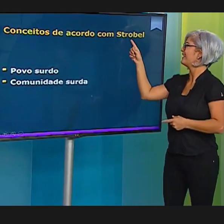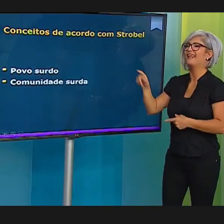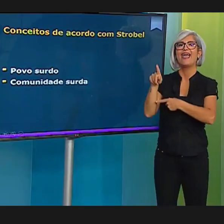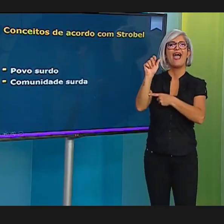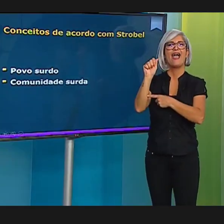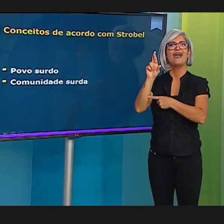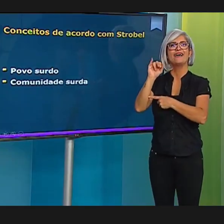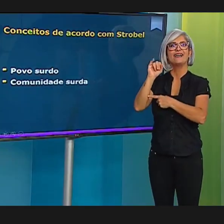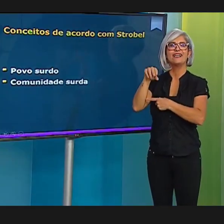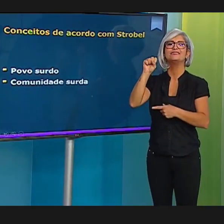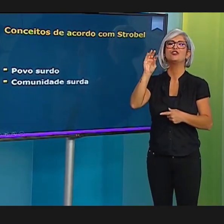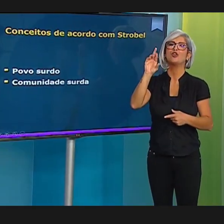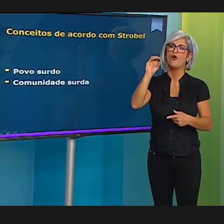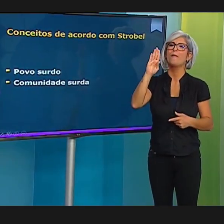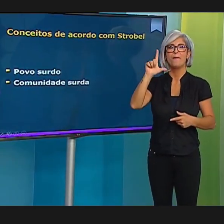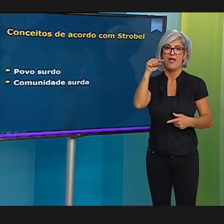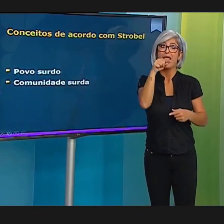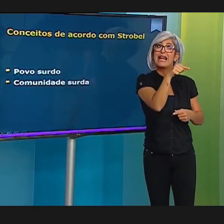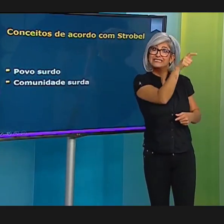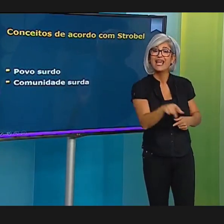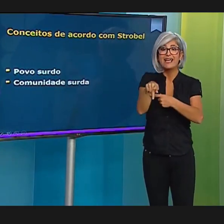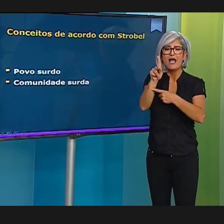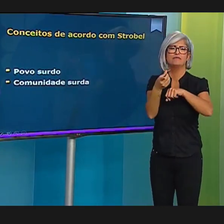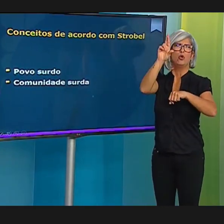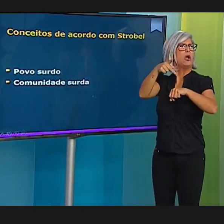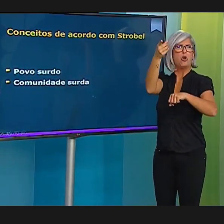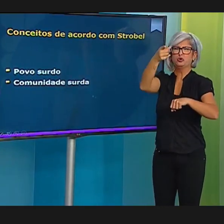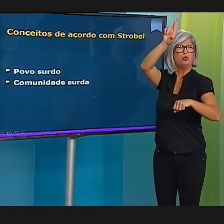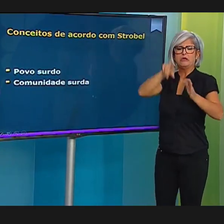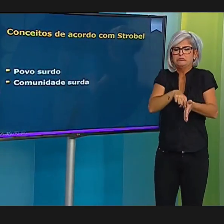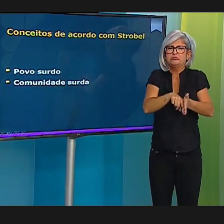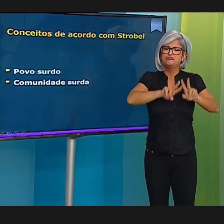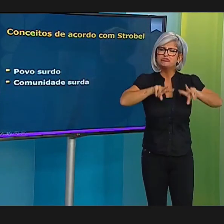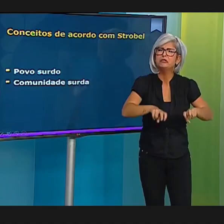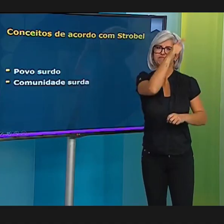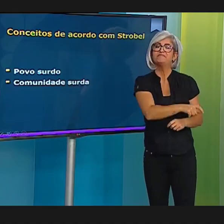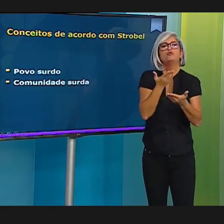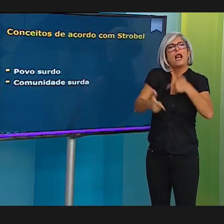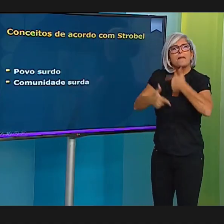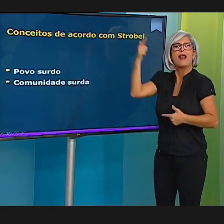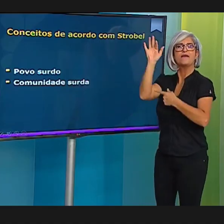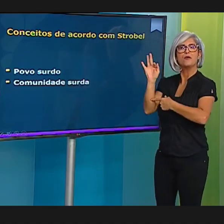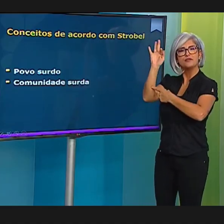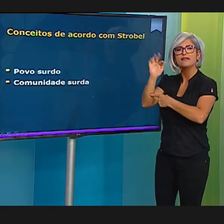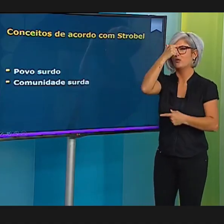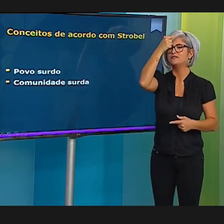pouco mais sobre os estudos dessa autora, que se chama Karin Strobel. Essa é uma professora doutora, e faz então inúmeras pesquisas.